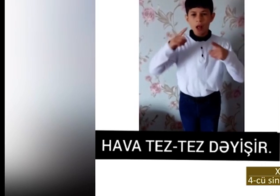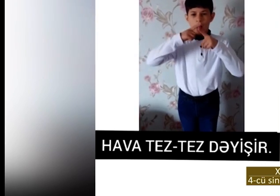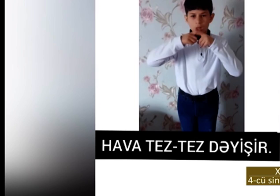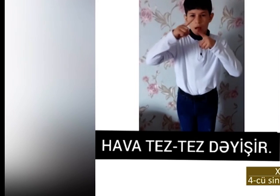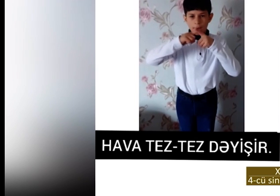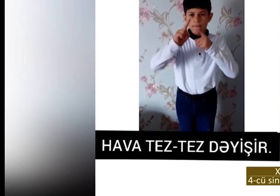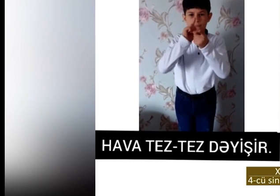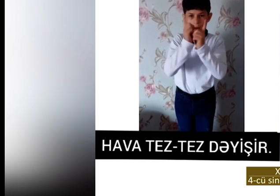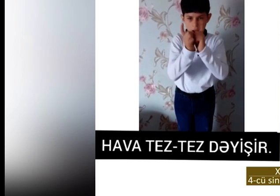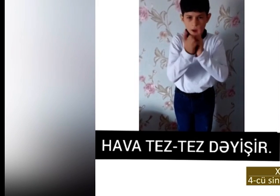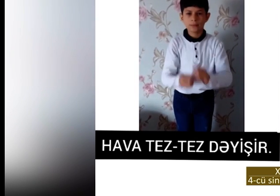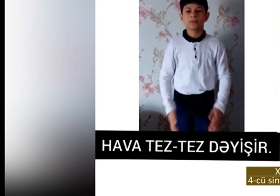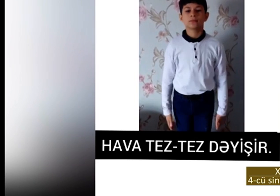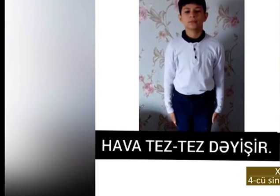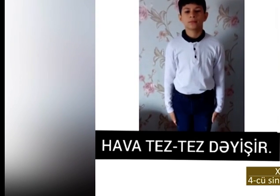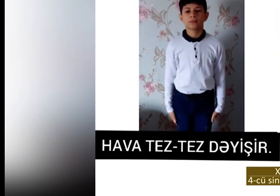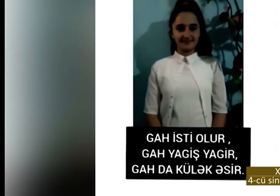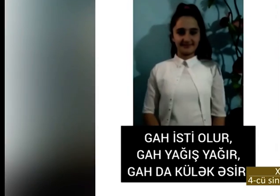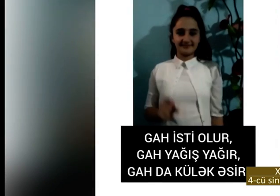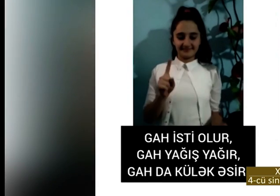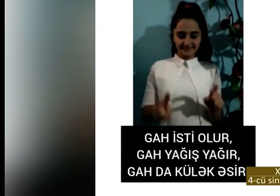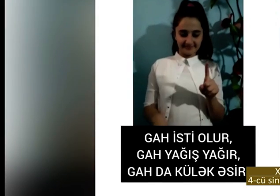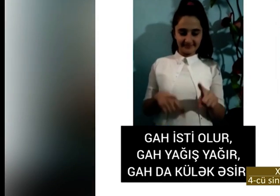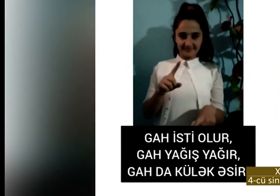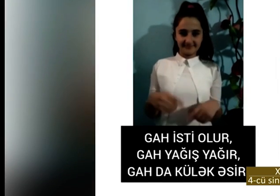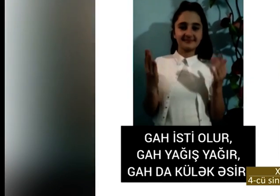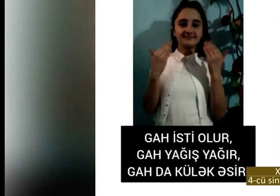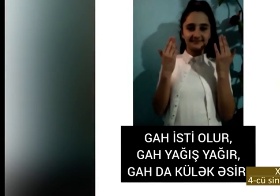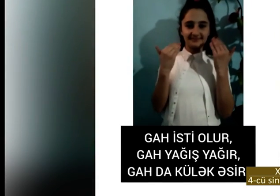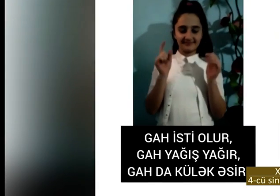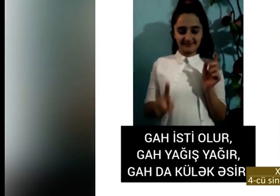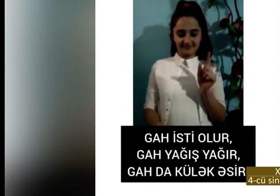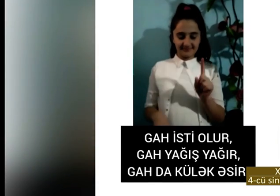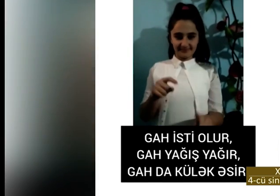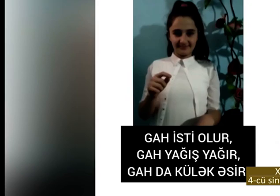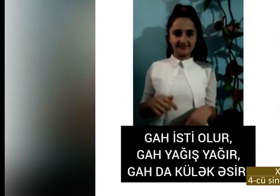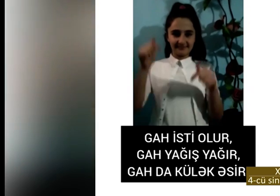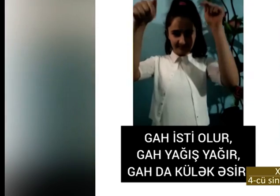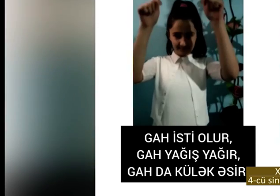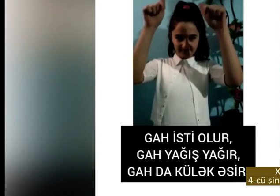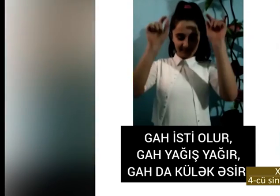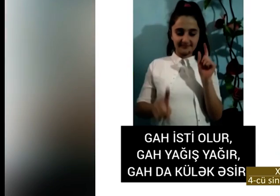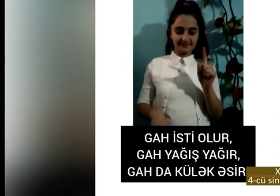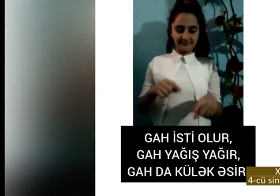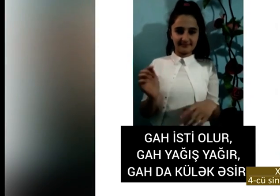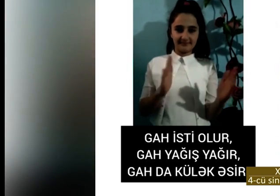Hava tez-tez dəyişir. Gəh isti olur, gəh yağış yağır, gəh da külək əsir.